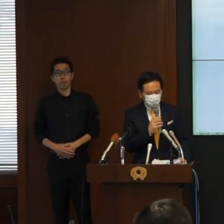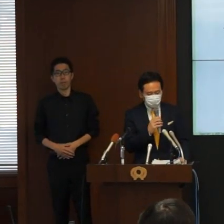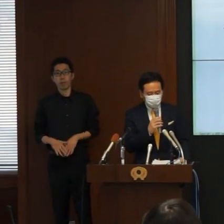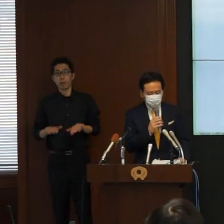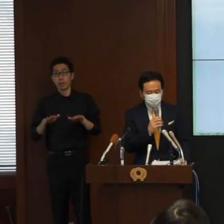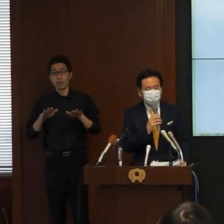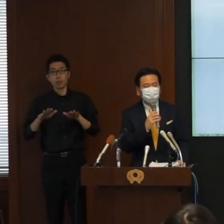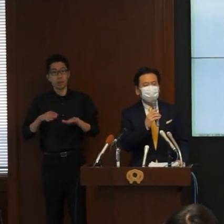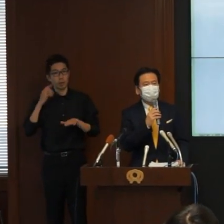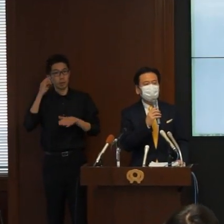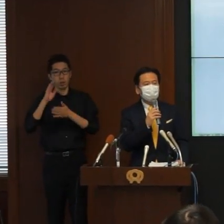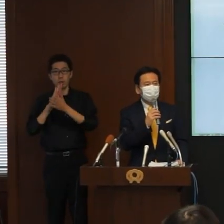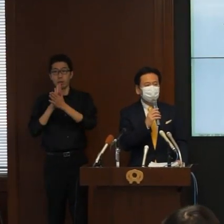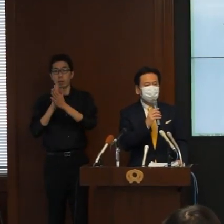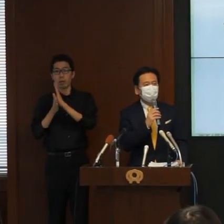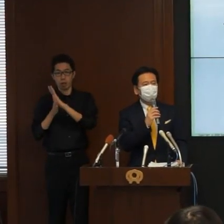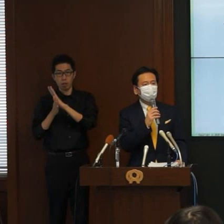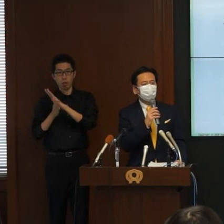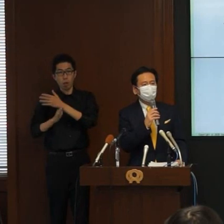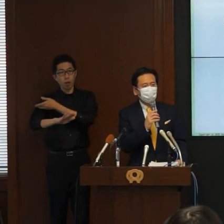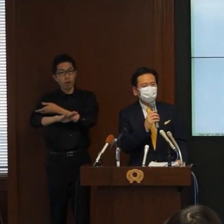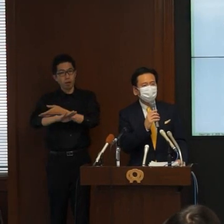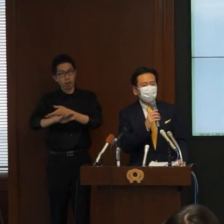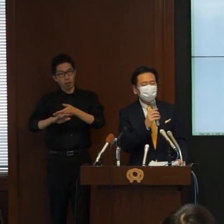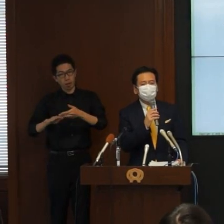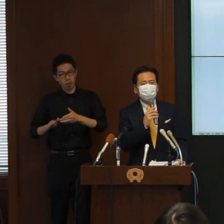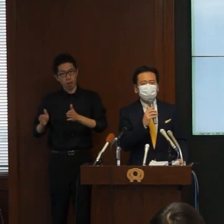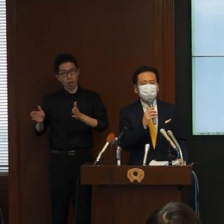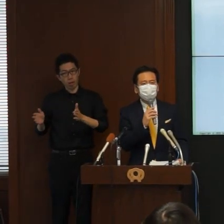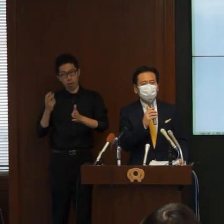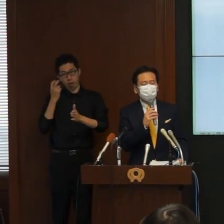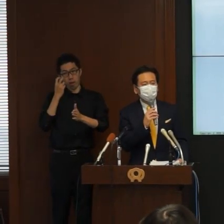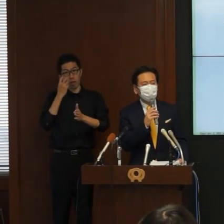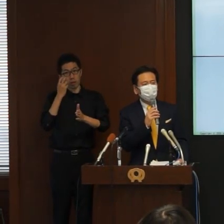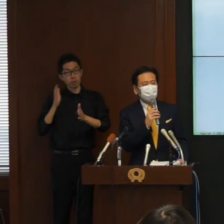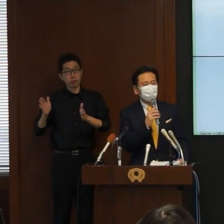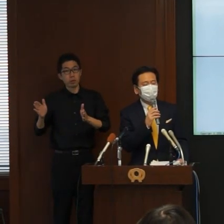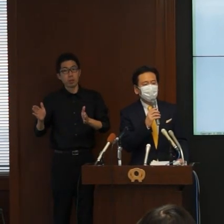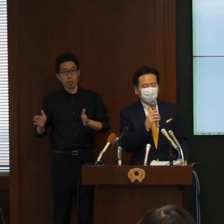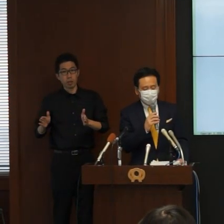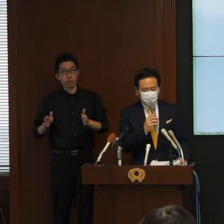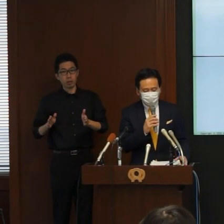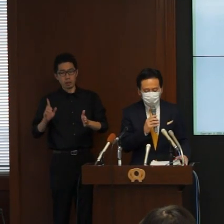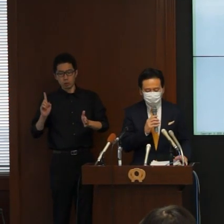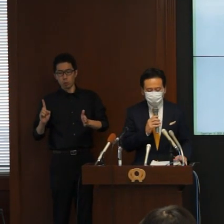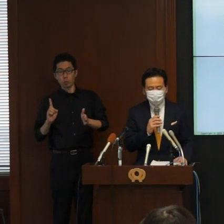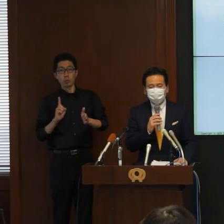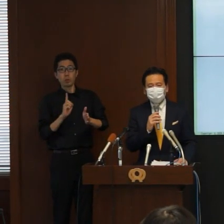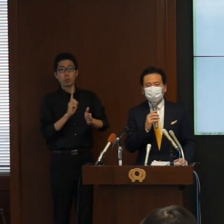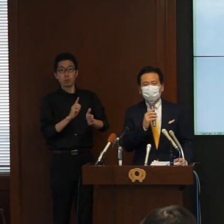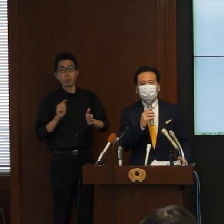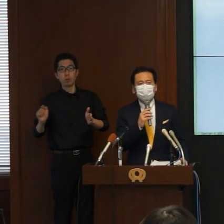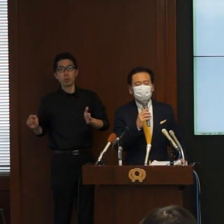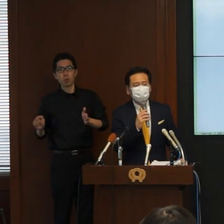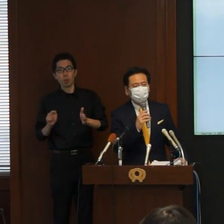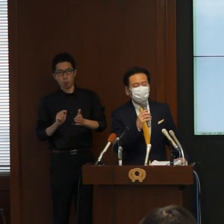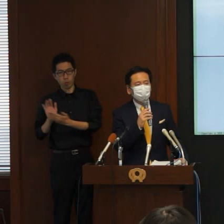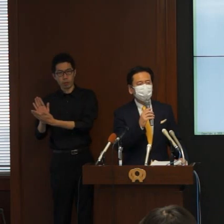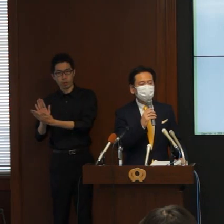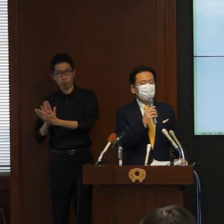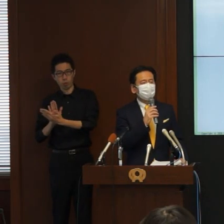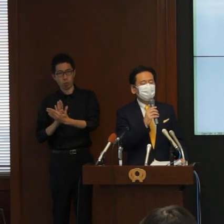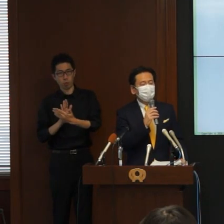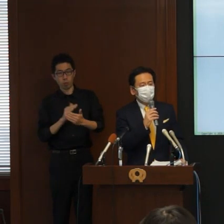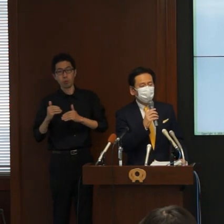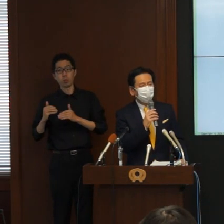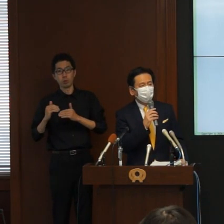は経過観察期間ということで一つ一つ手順を追って、丁寧に対応させていただい